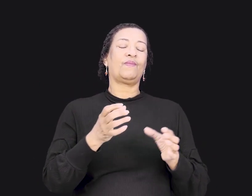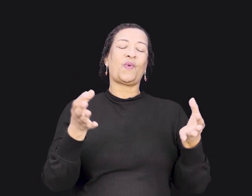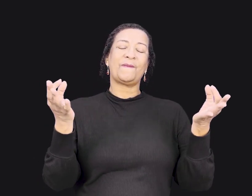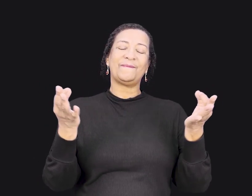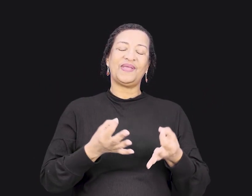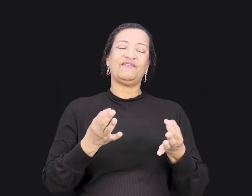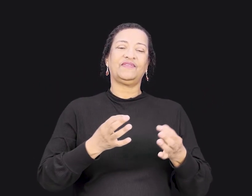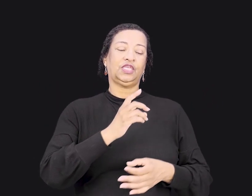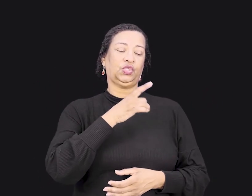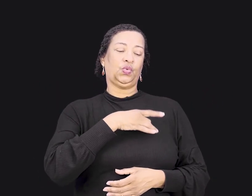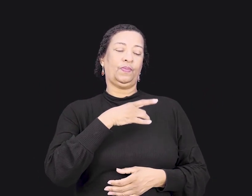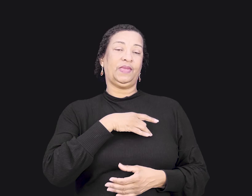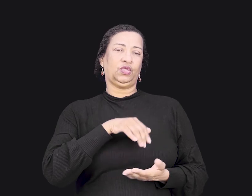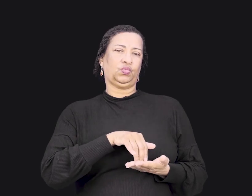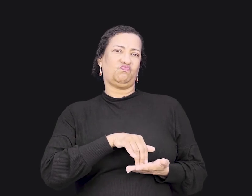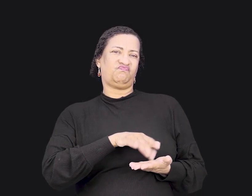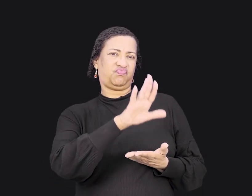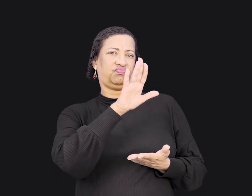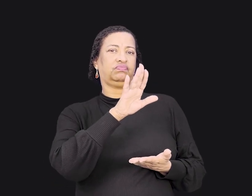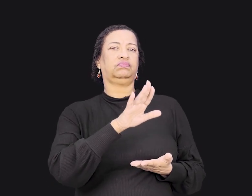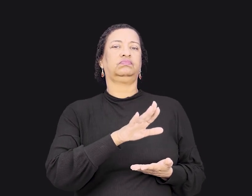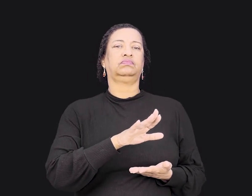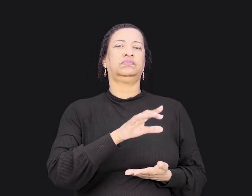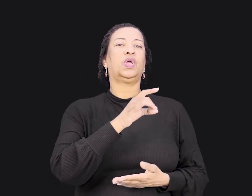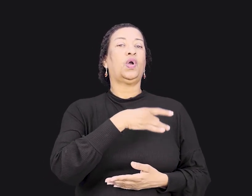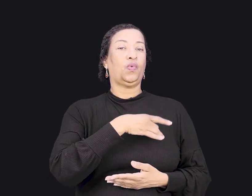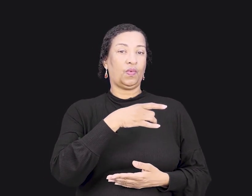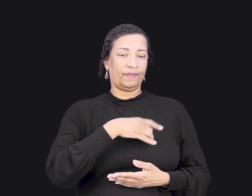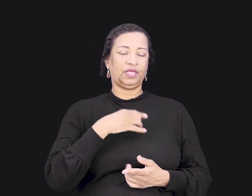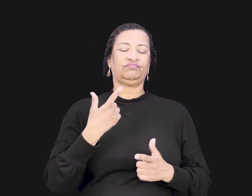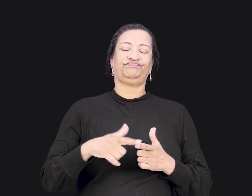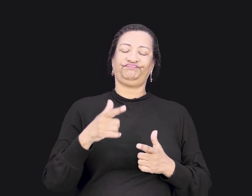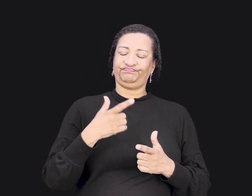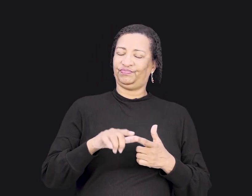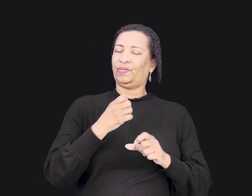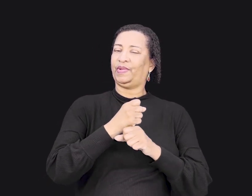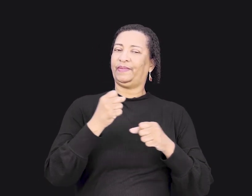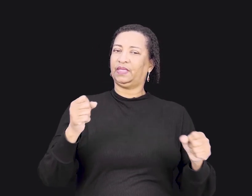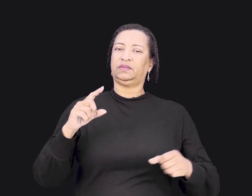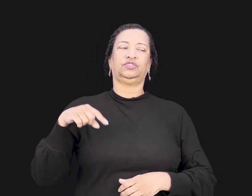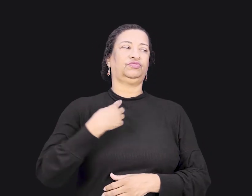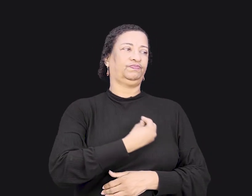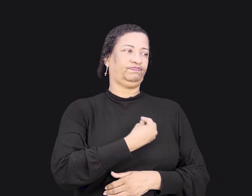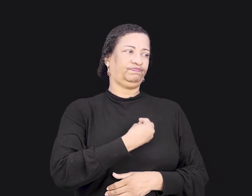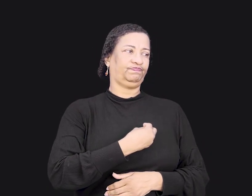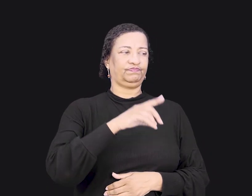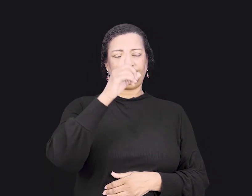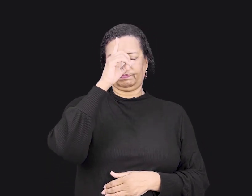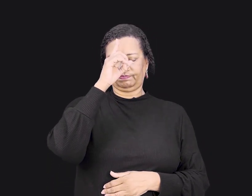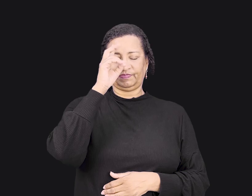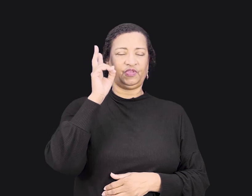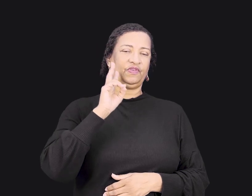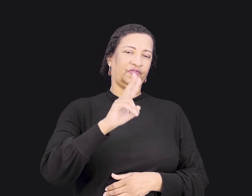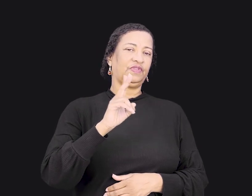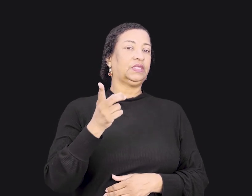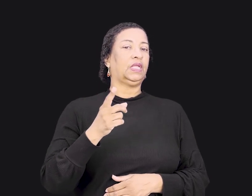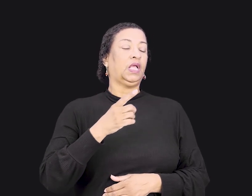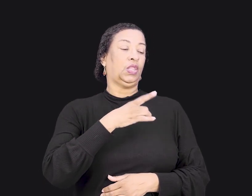expulsa o medo. O medo é um dos grandes problemas dos nossos dias. Toda hora ouvimos falar do pânico do medo.